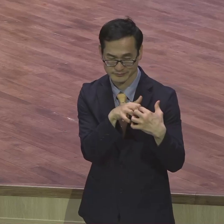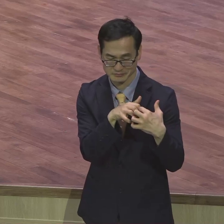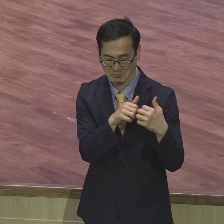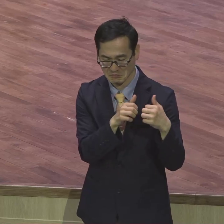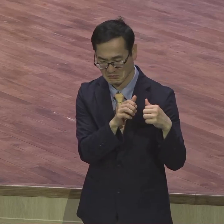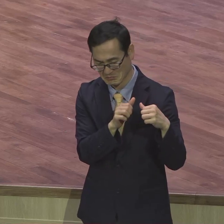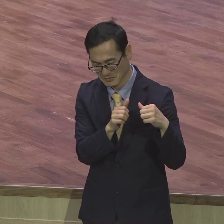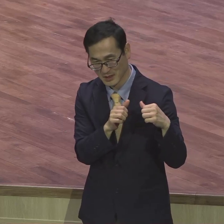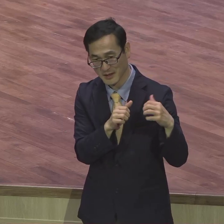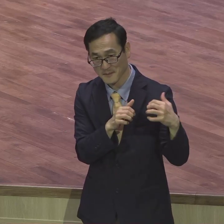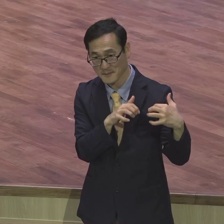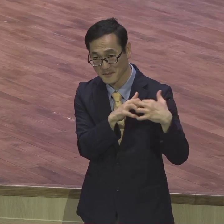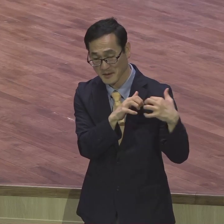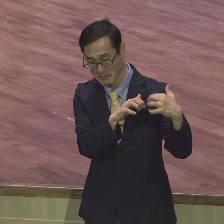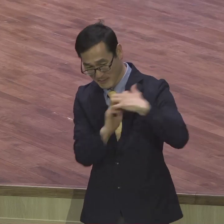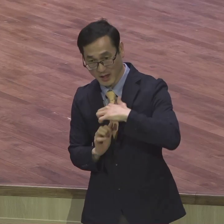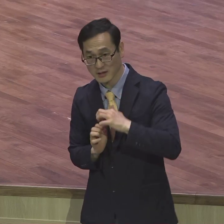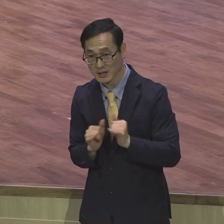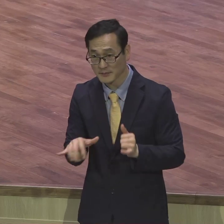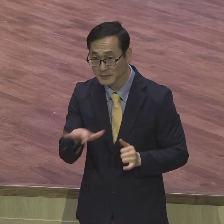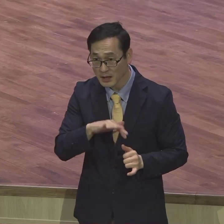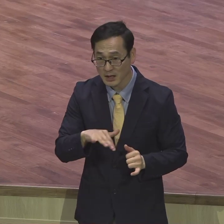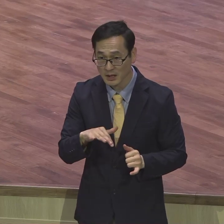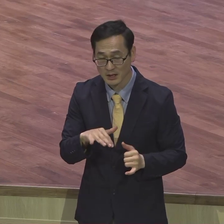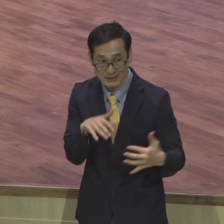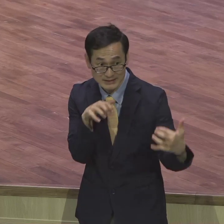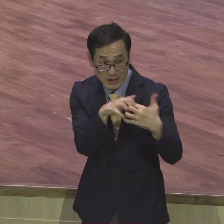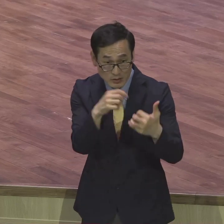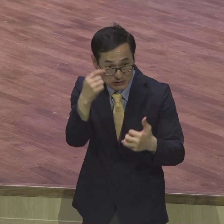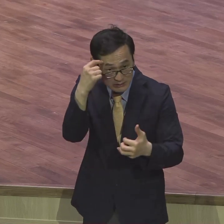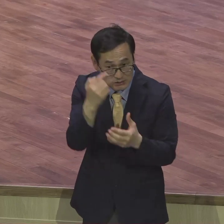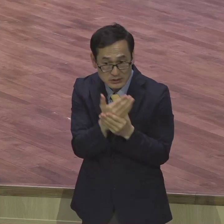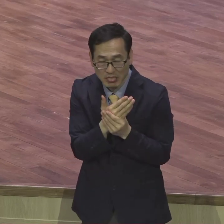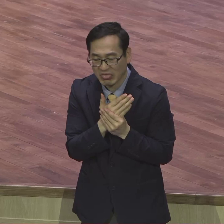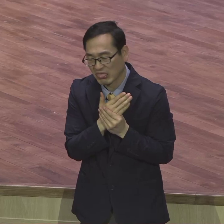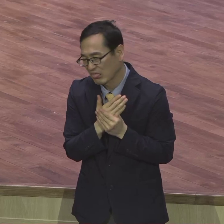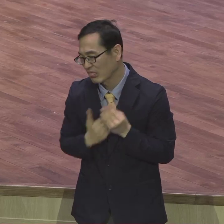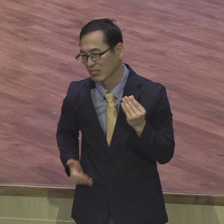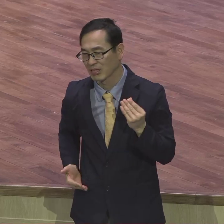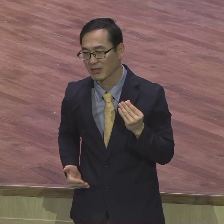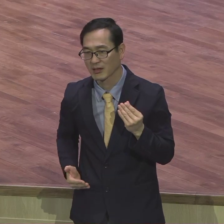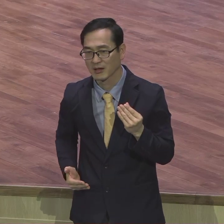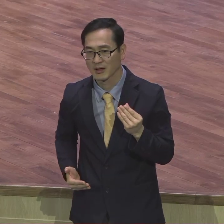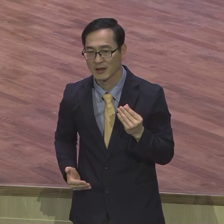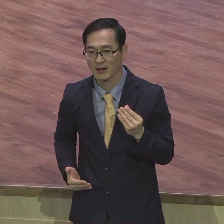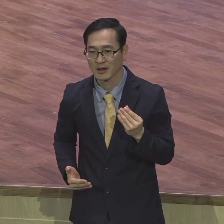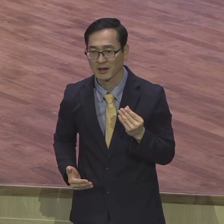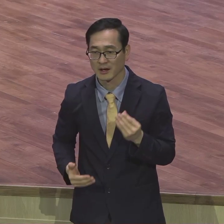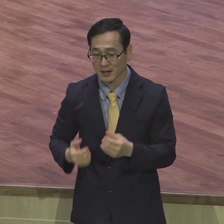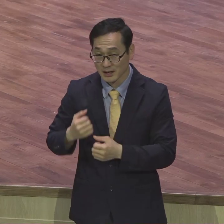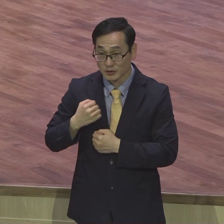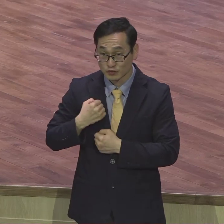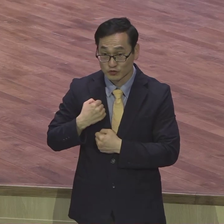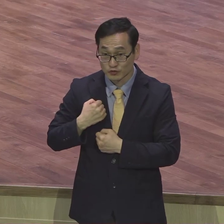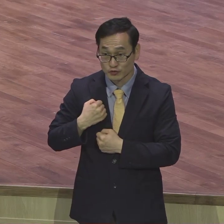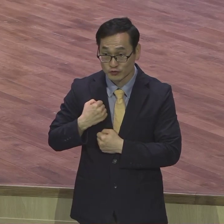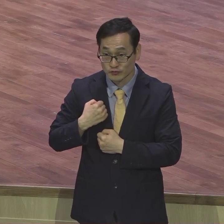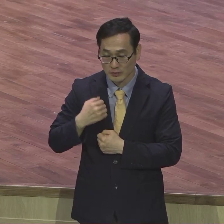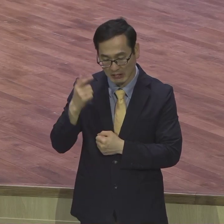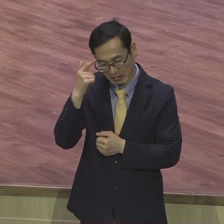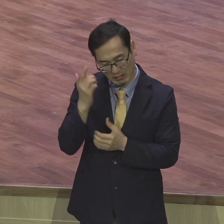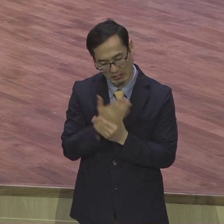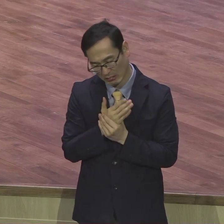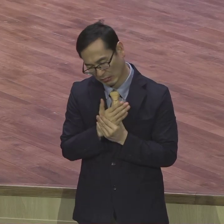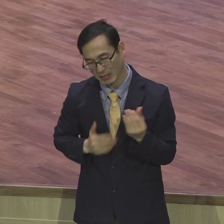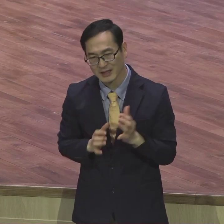전혀 의욕이 없어. 싸우겠다는 전혀 힘도 없어. 의욕이 없어. 상실해 그랬어요. 이런 군인들로